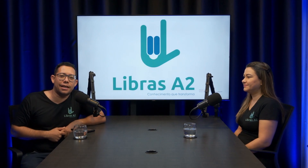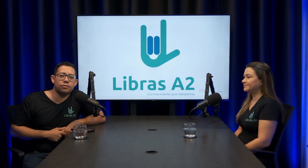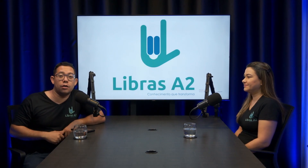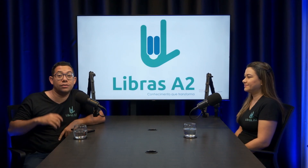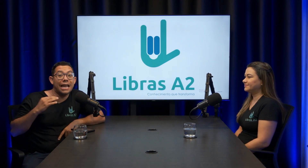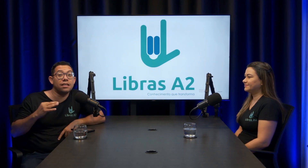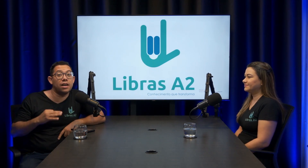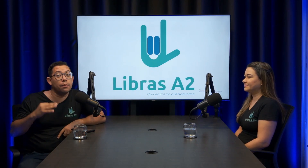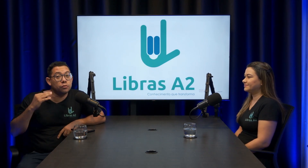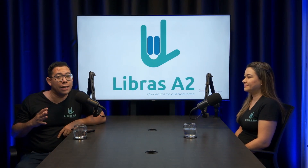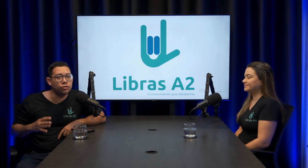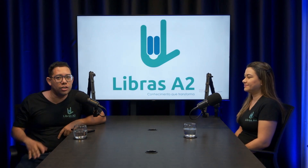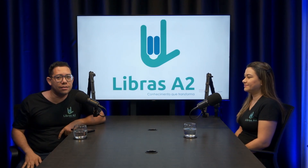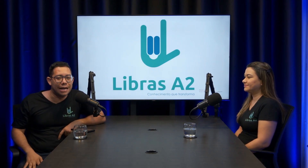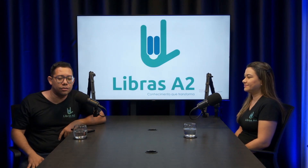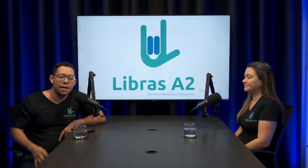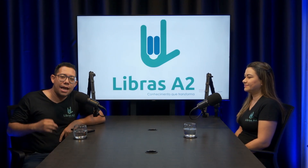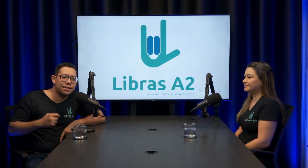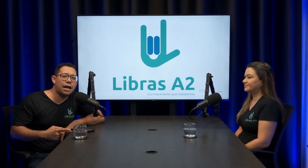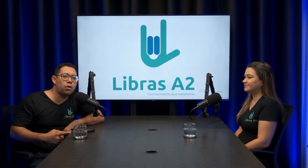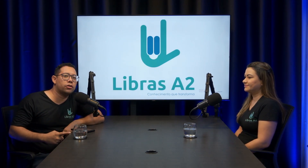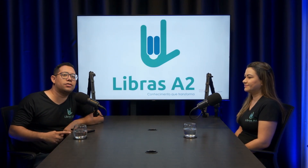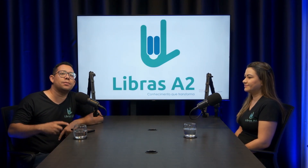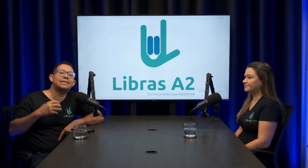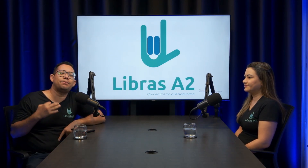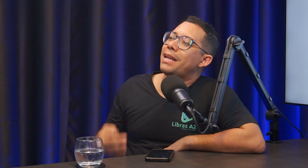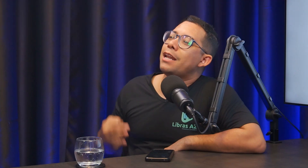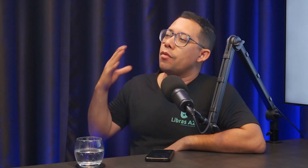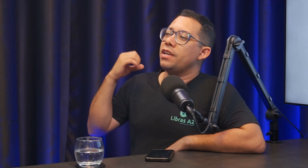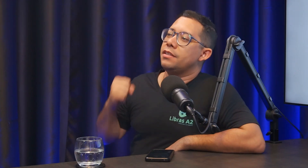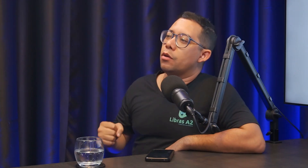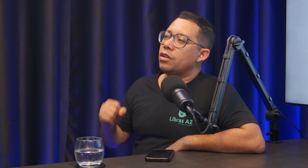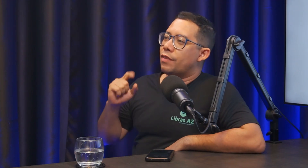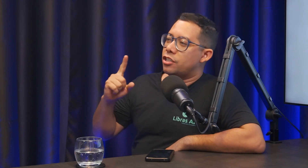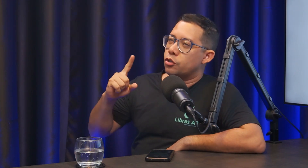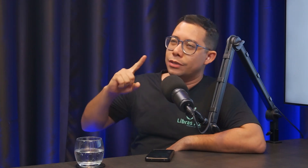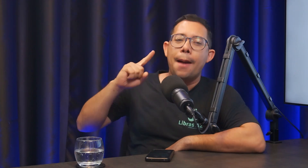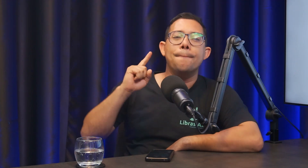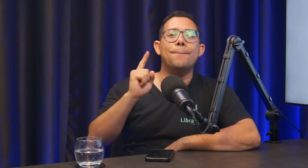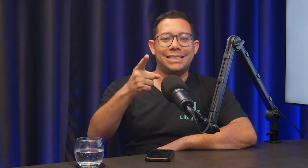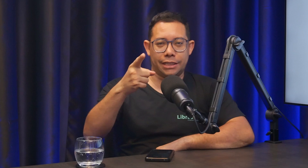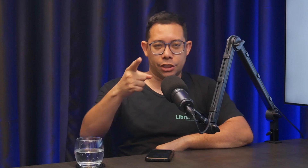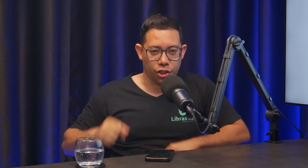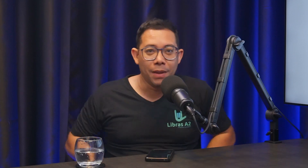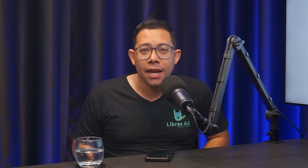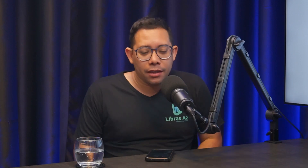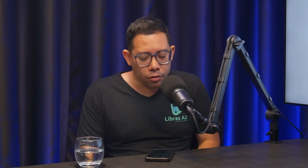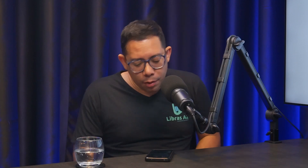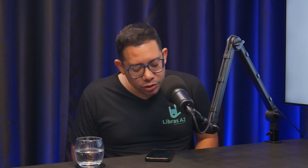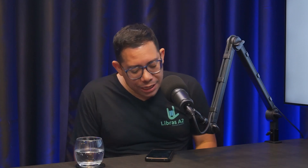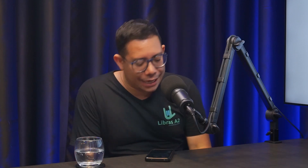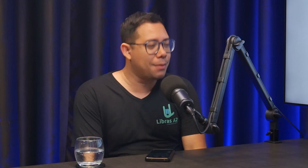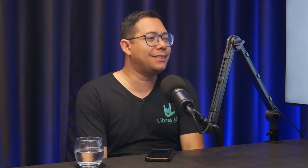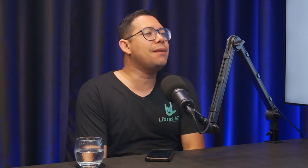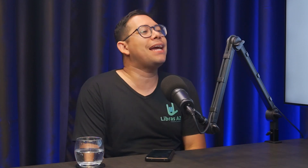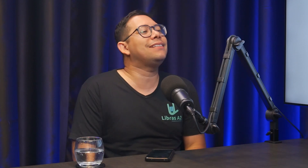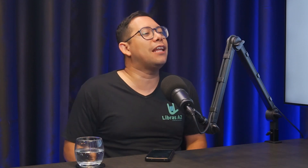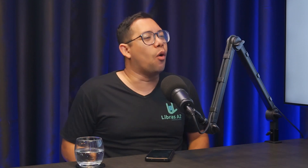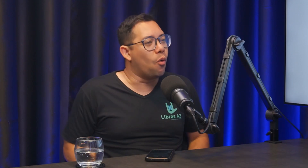aí, os 10 verbos mais utilizados. Essa aula nós temos plena convicção que vai te ajudar bastante. Então vamos lá, Kérima, sem mais delongas